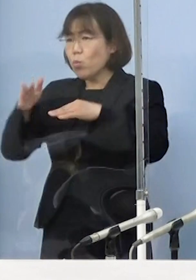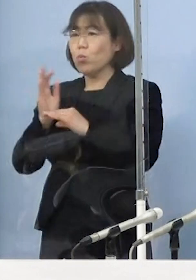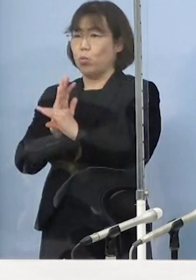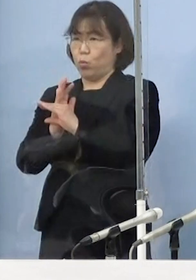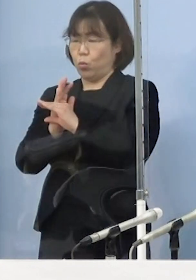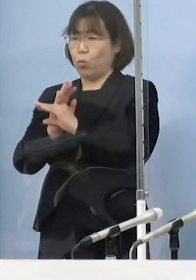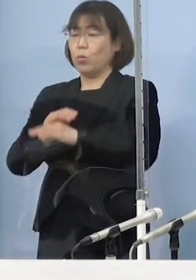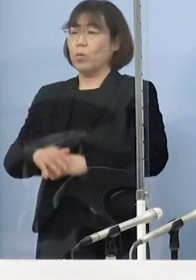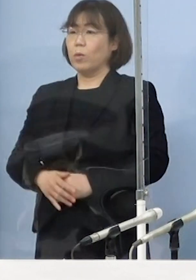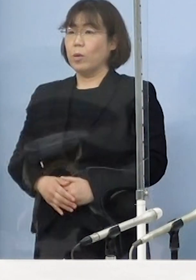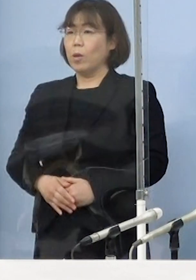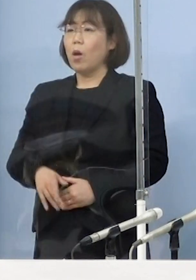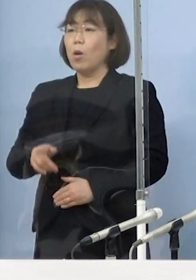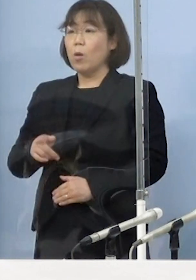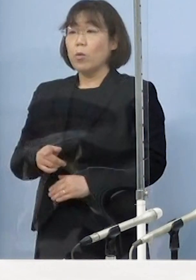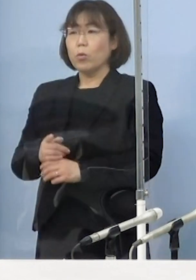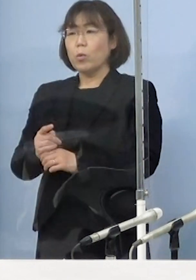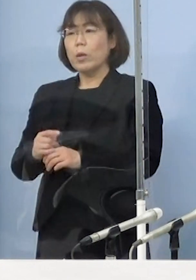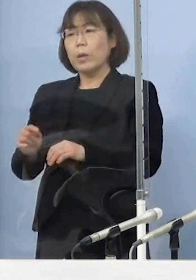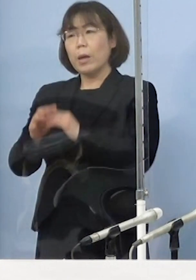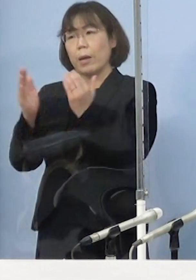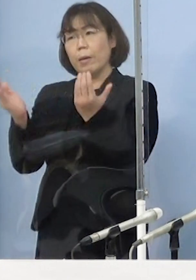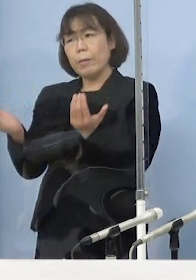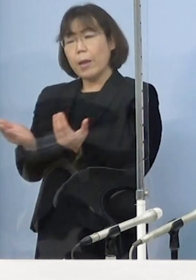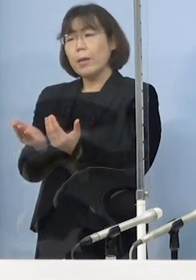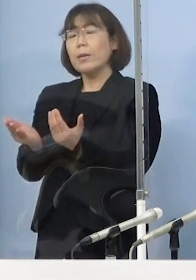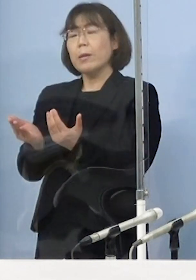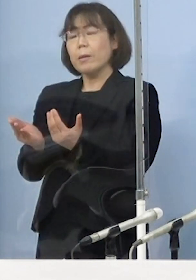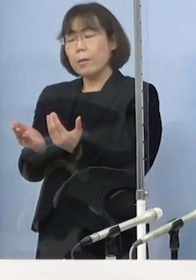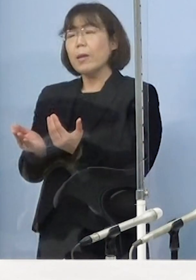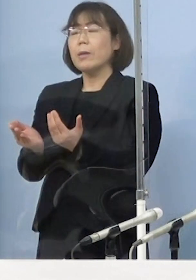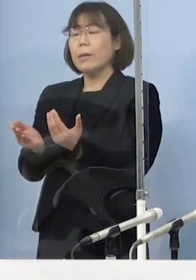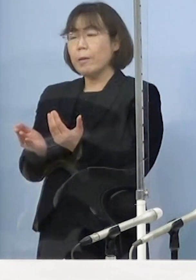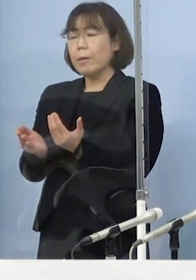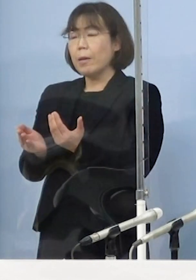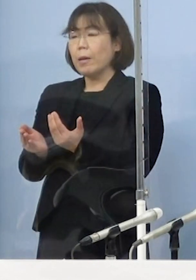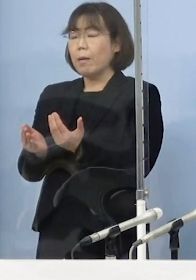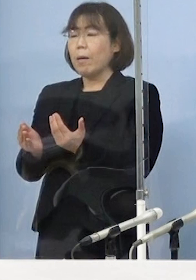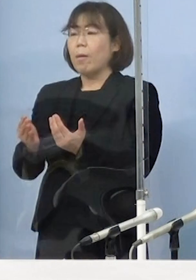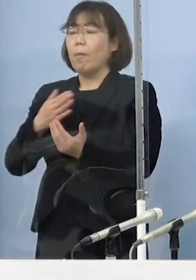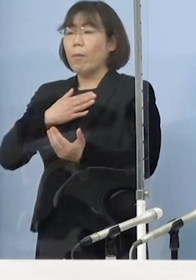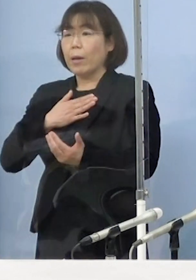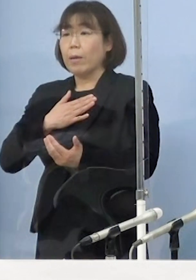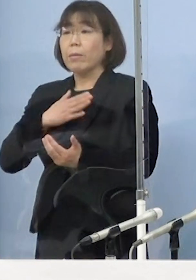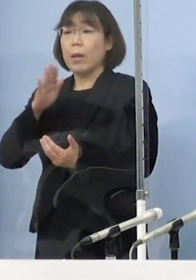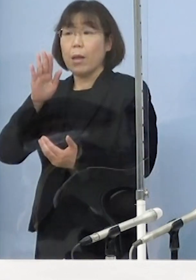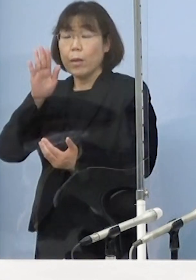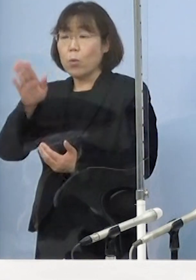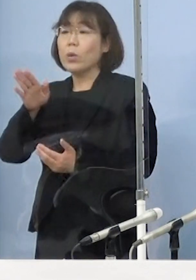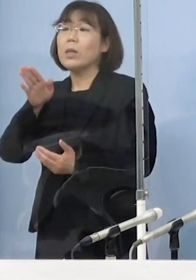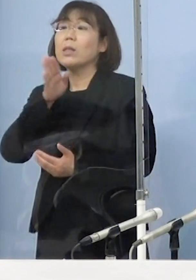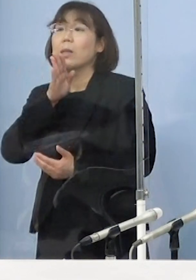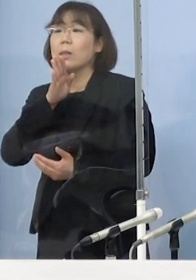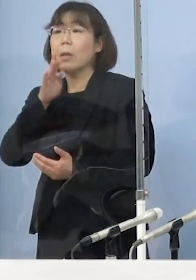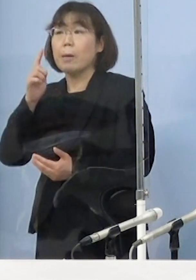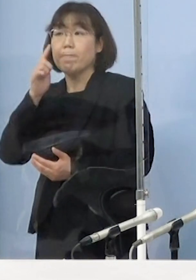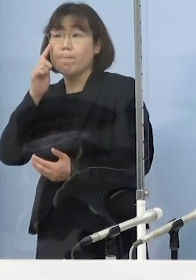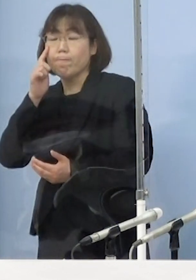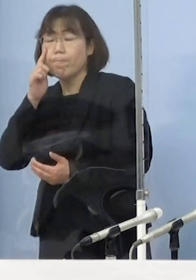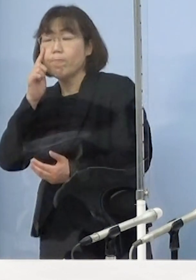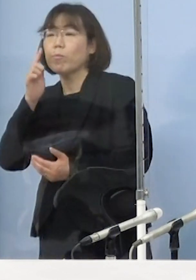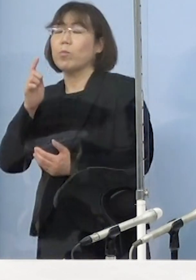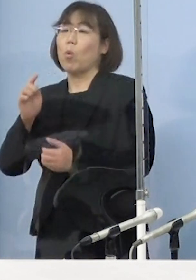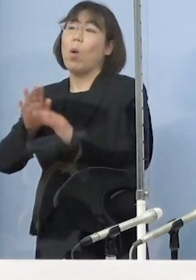ところですので、その目処が立った段階で実際のテストパターンに入り、そして6月の上旬と言っ